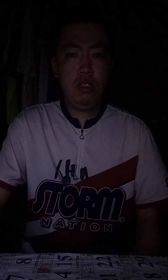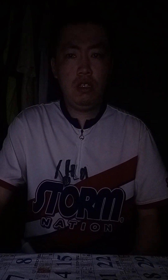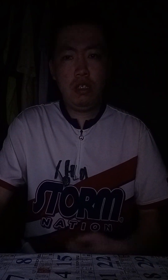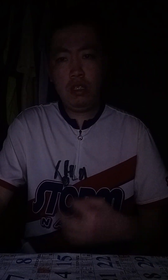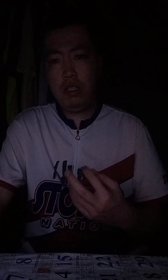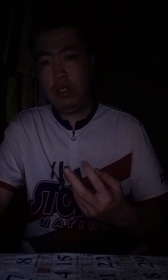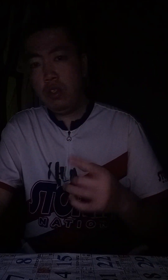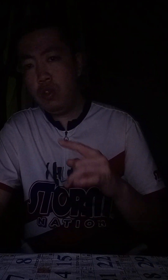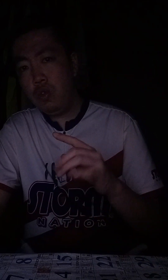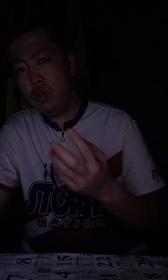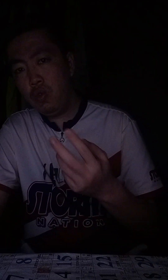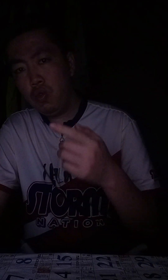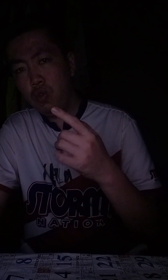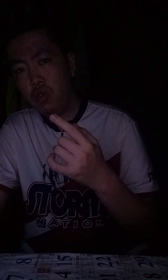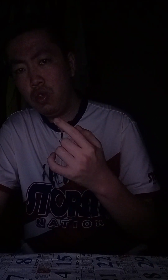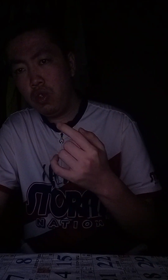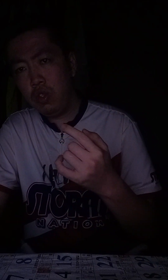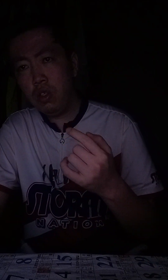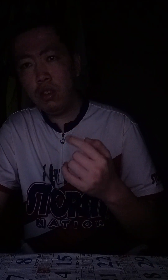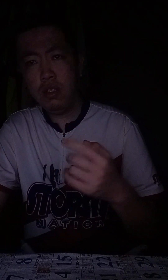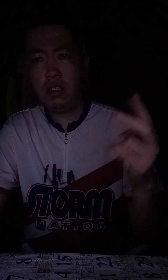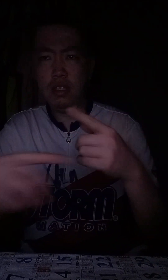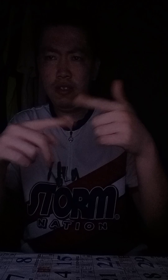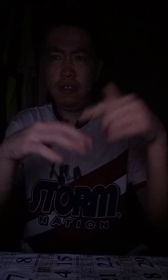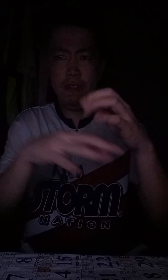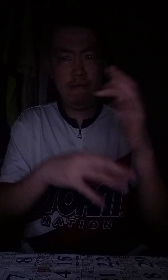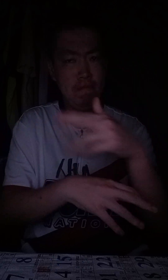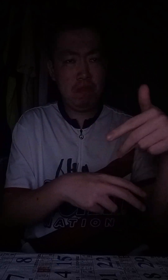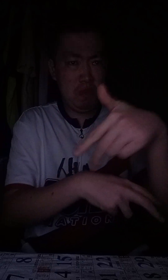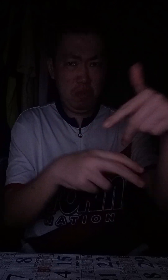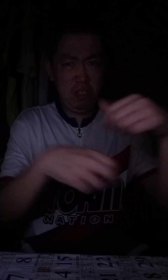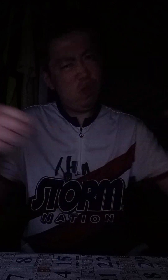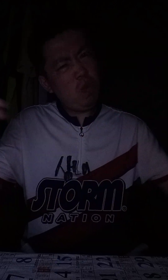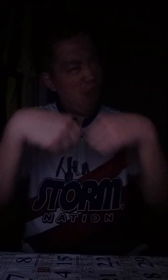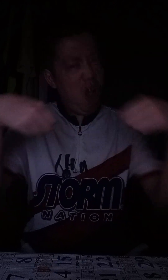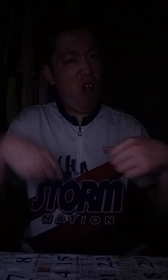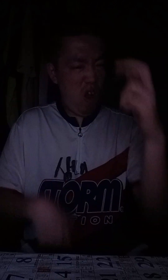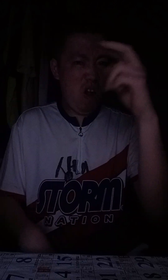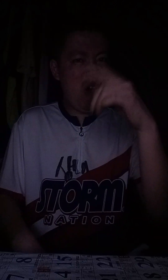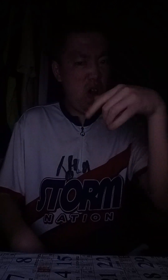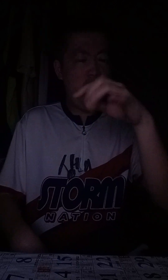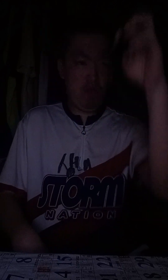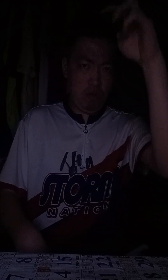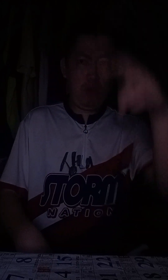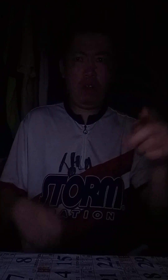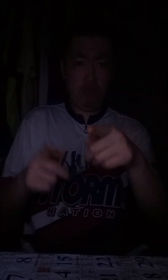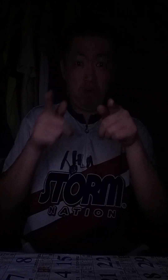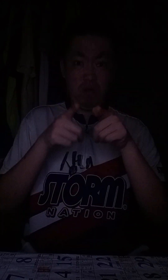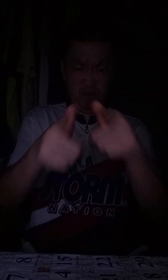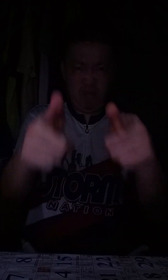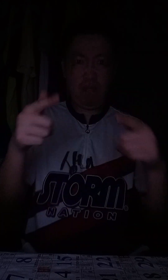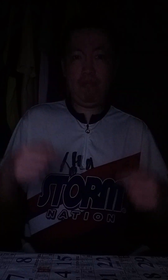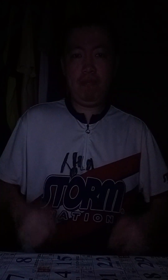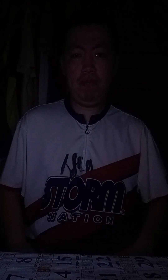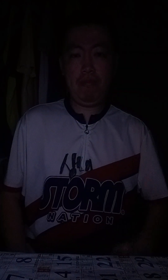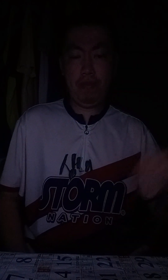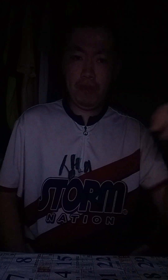오늘 오전 경기도 남양주에서 승용차 한 대가 버스를 들이받은 뒤 정류장으로 돌진했습니다. 이 사고로